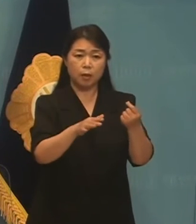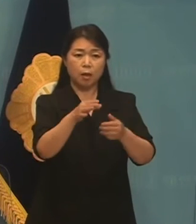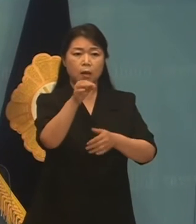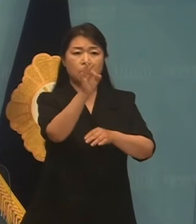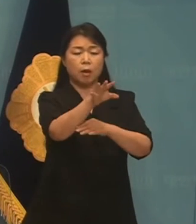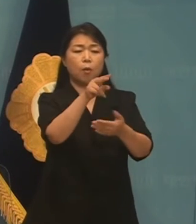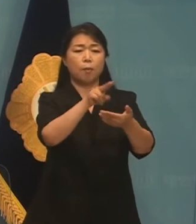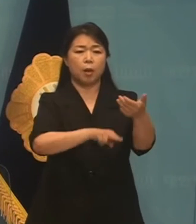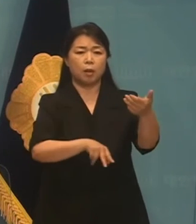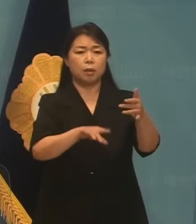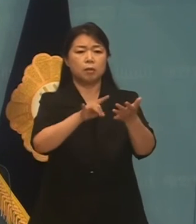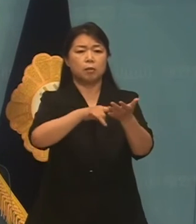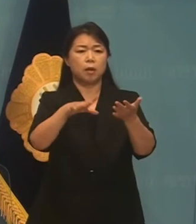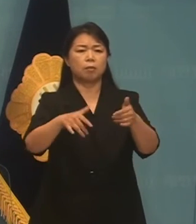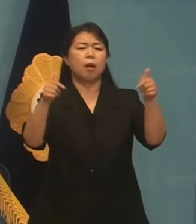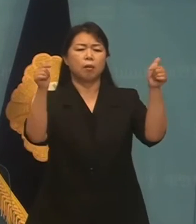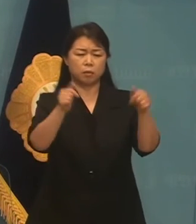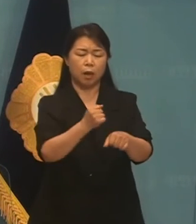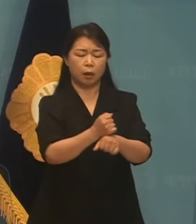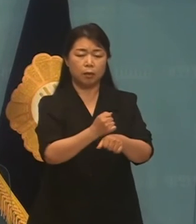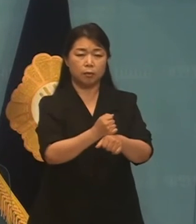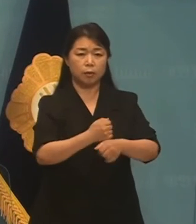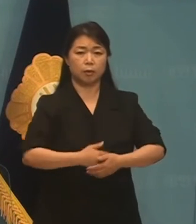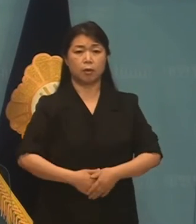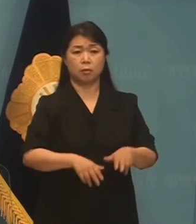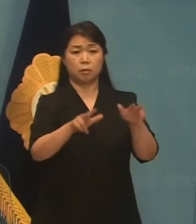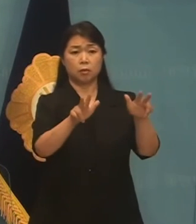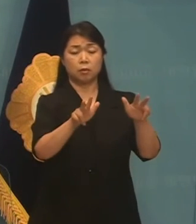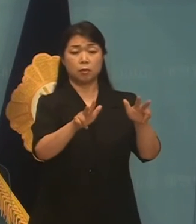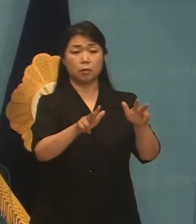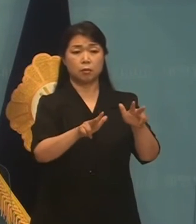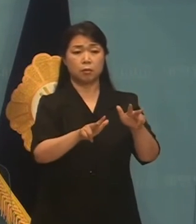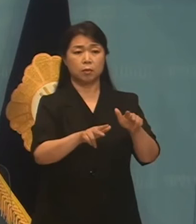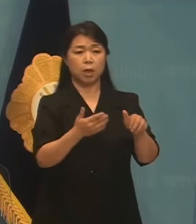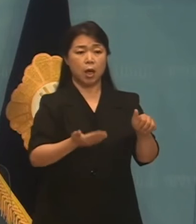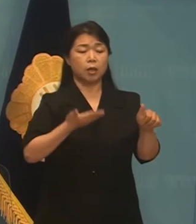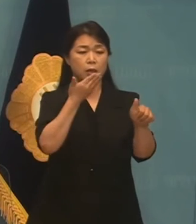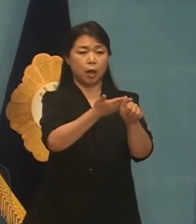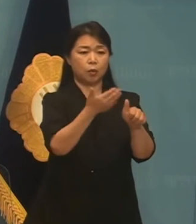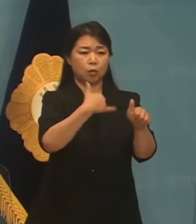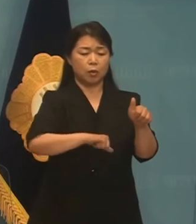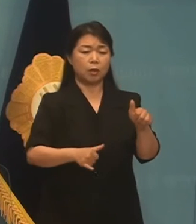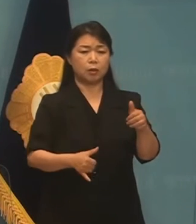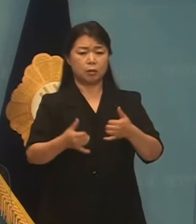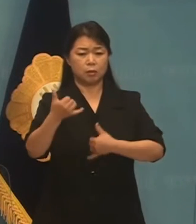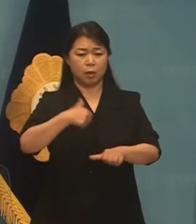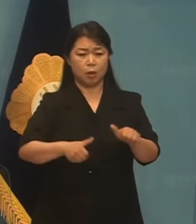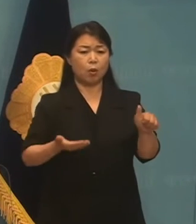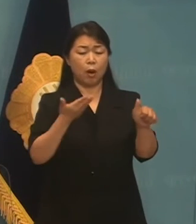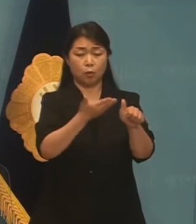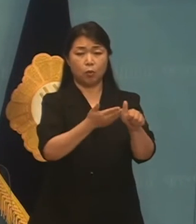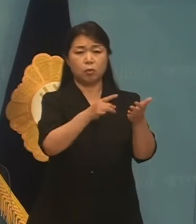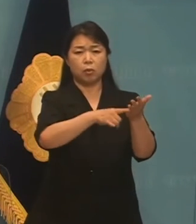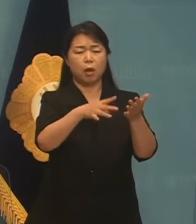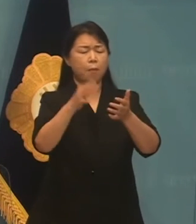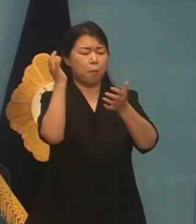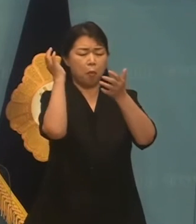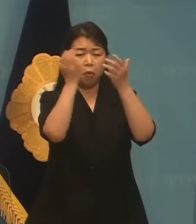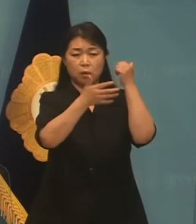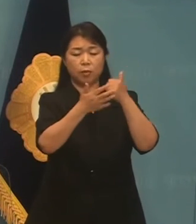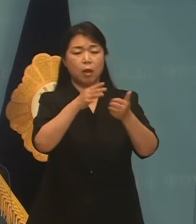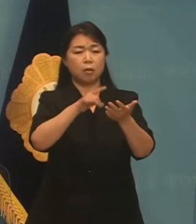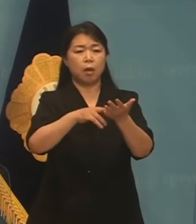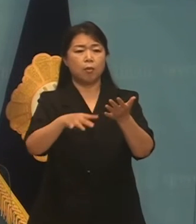거래세는 시급하게 완화하겠습니다. 현재 양도세는 너무나 복잡해져서